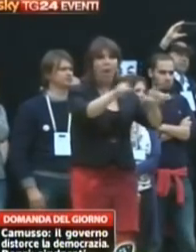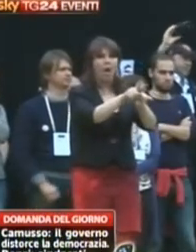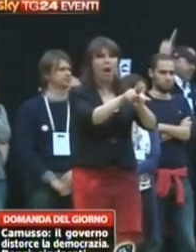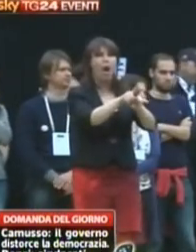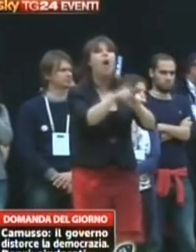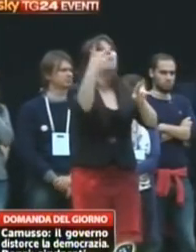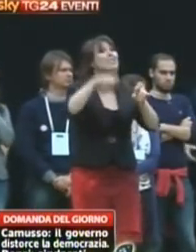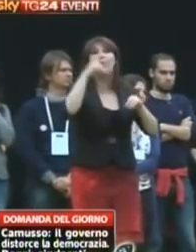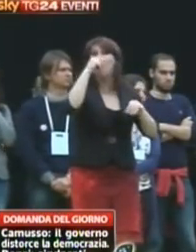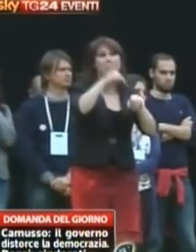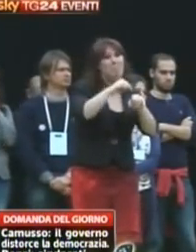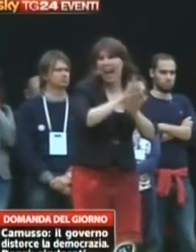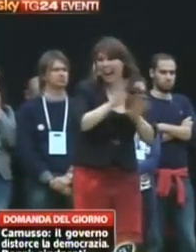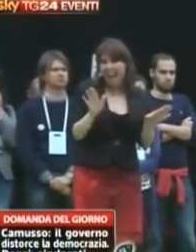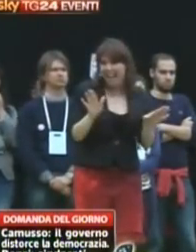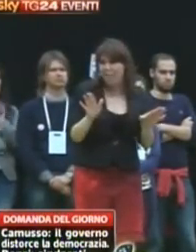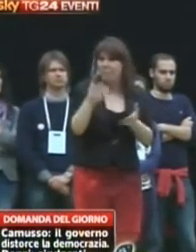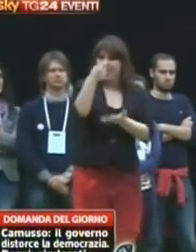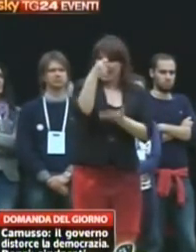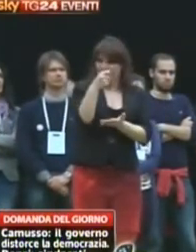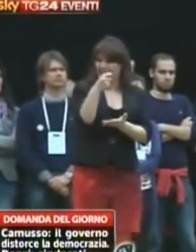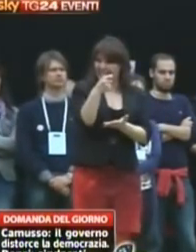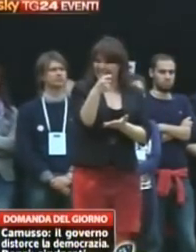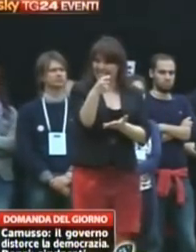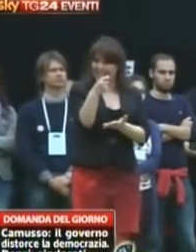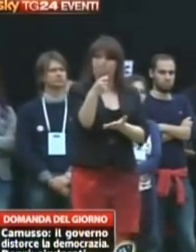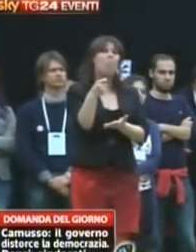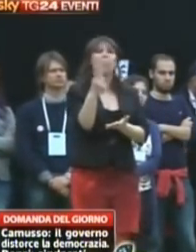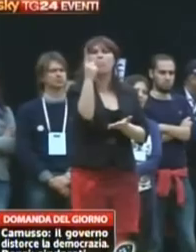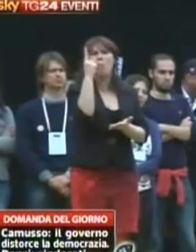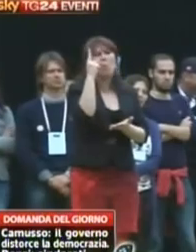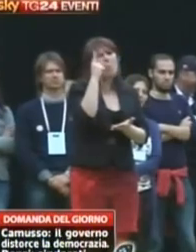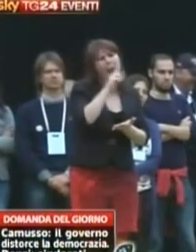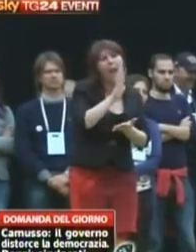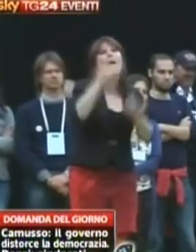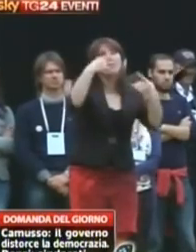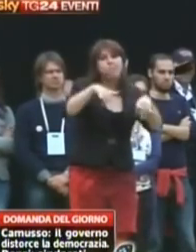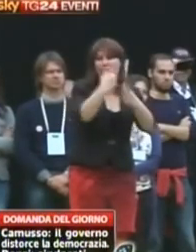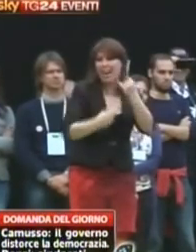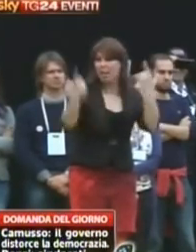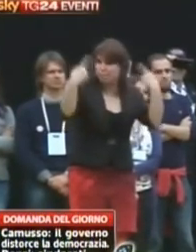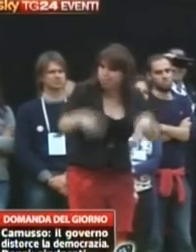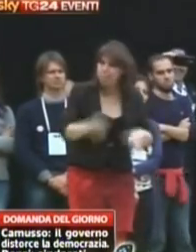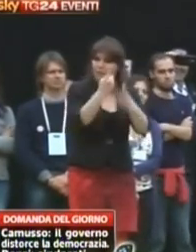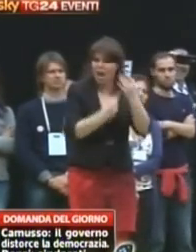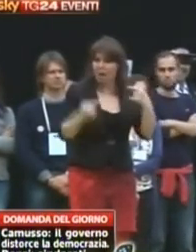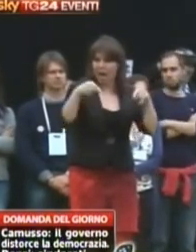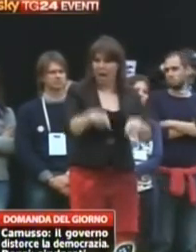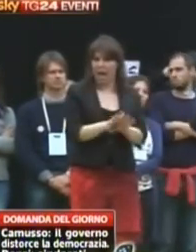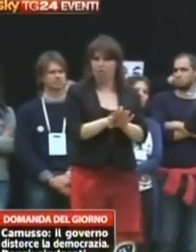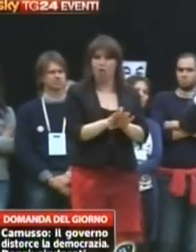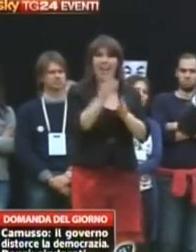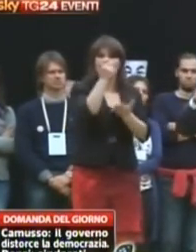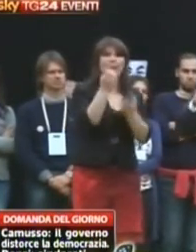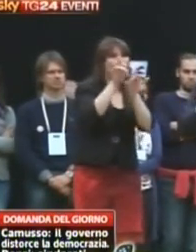è stato applicato male. Il capitalismo non è stato applicato male, sta fallendo perché è questo il capitalismo. Non c'è il